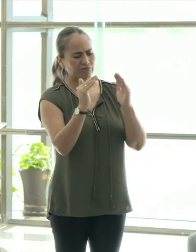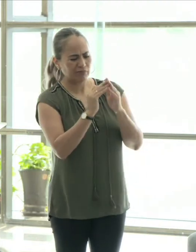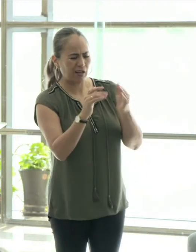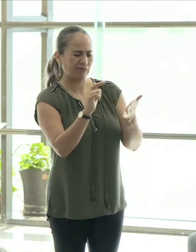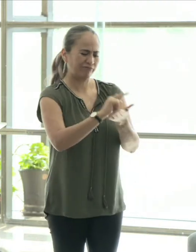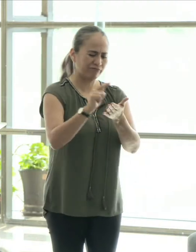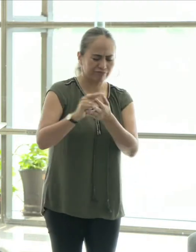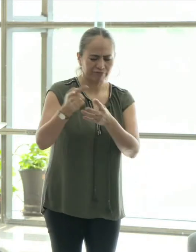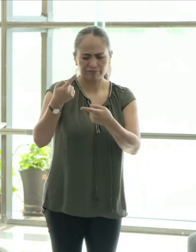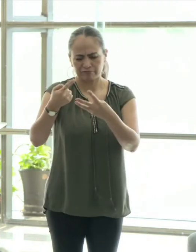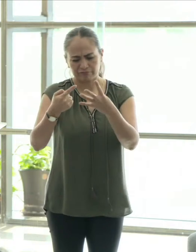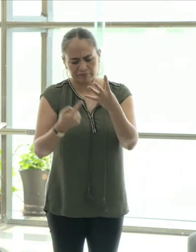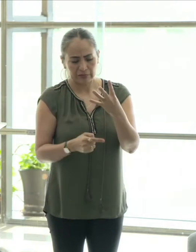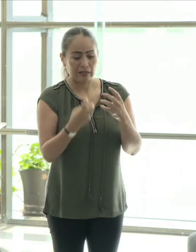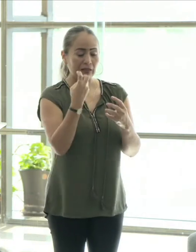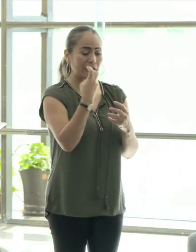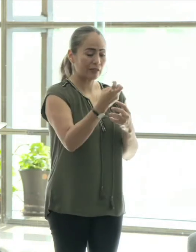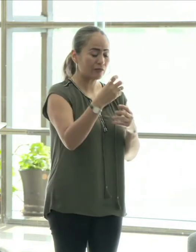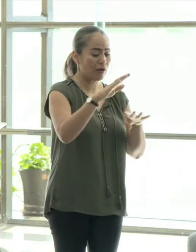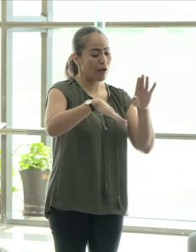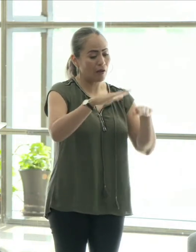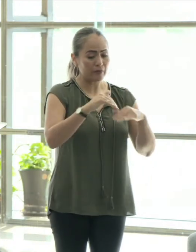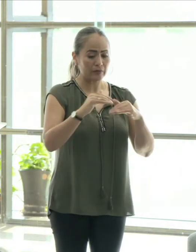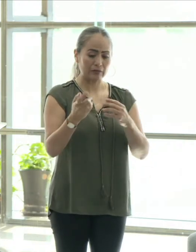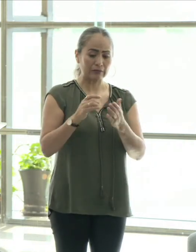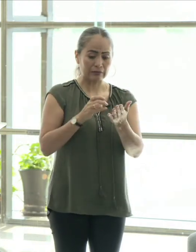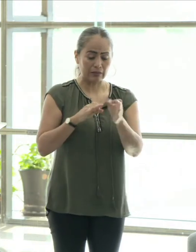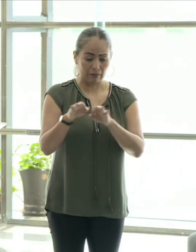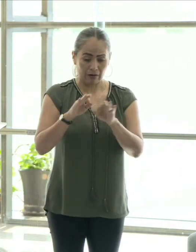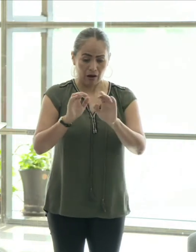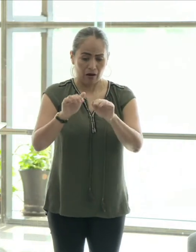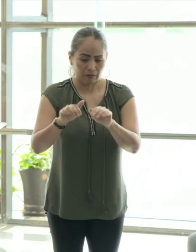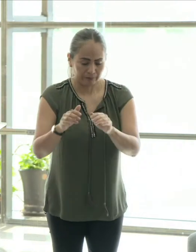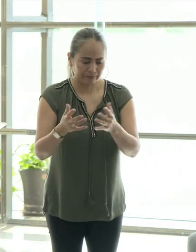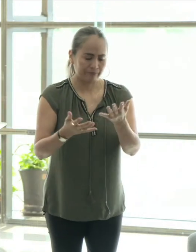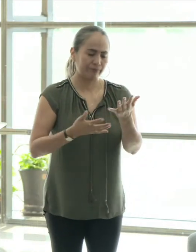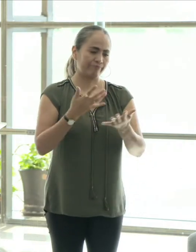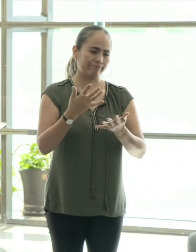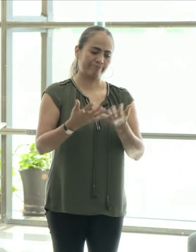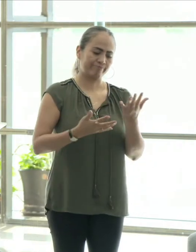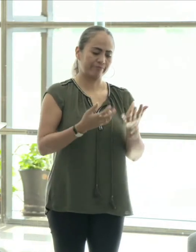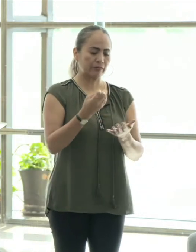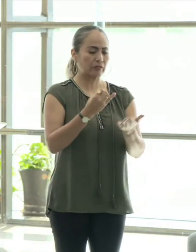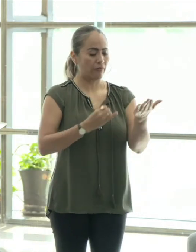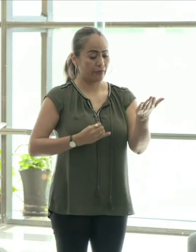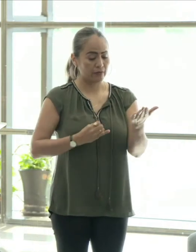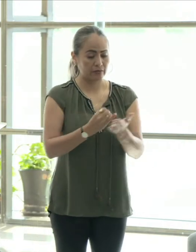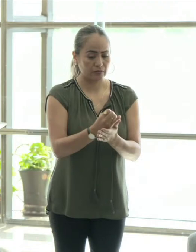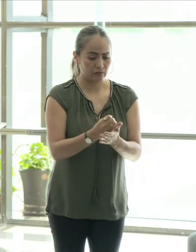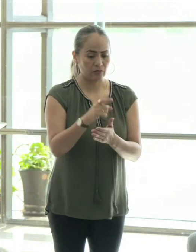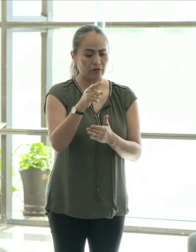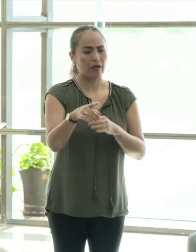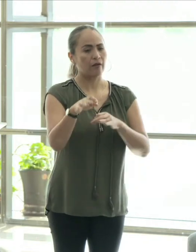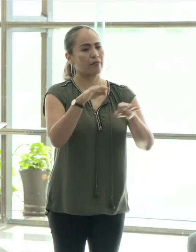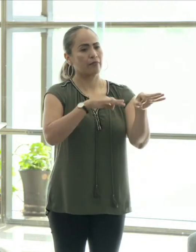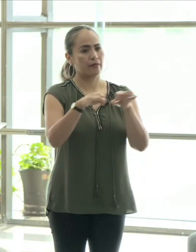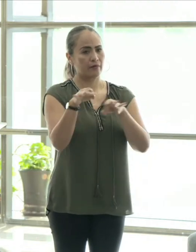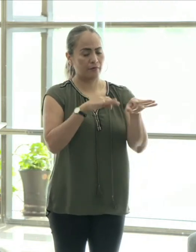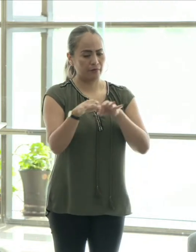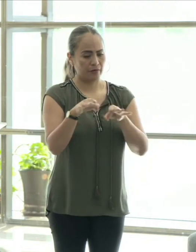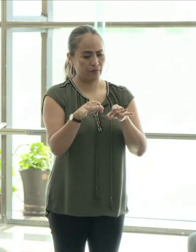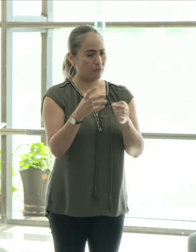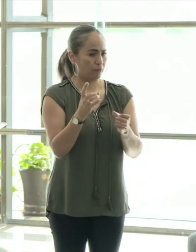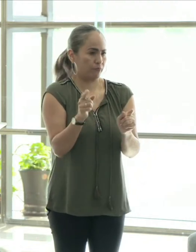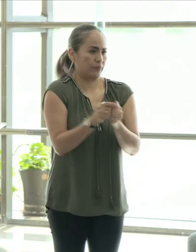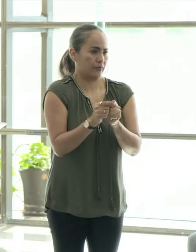que limitan o determinan esta decisión y no solamente la decisión de Acceder al mercado laboral sino de